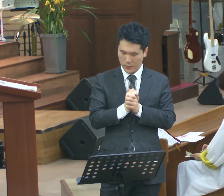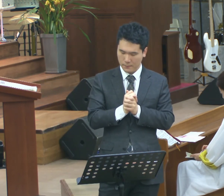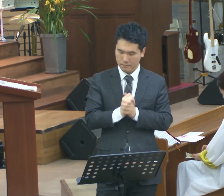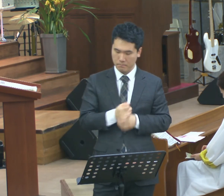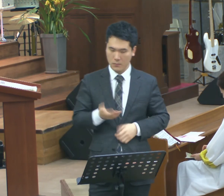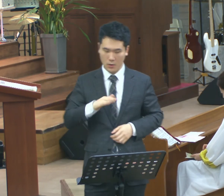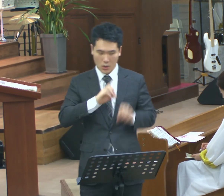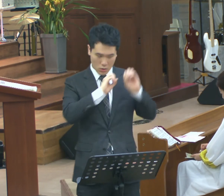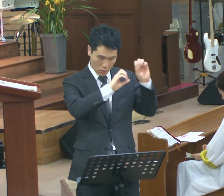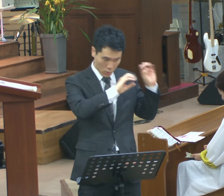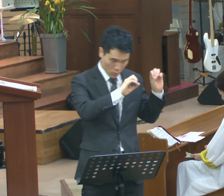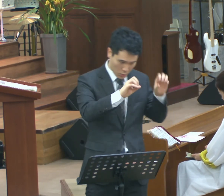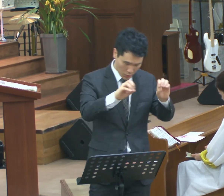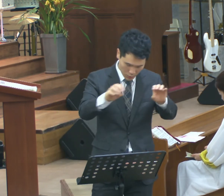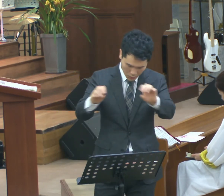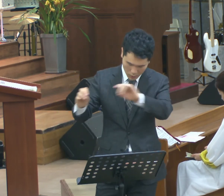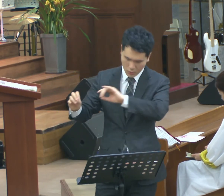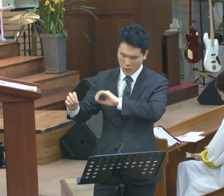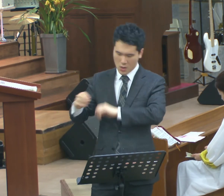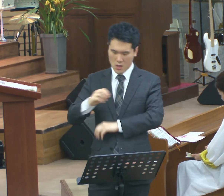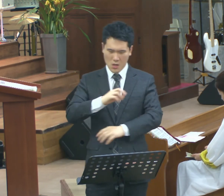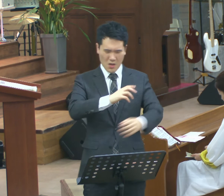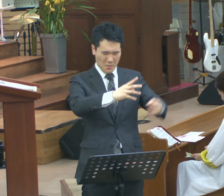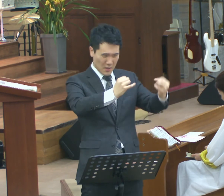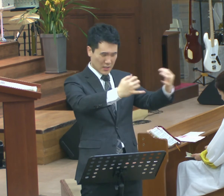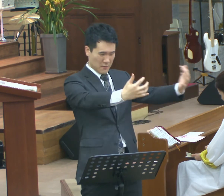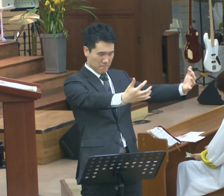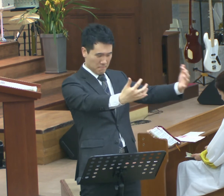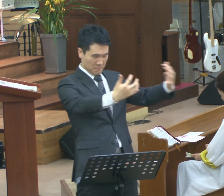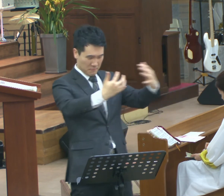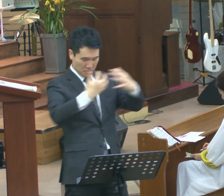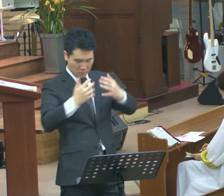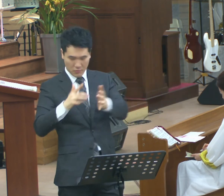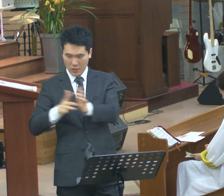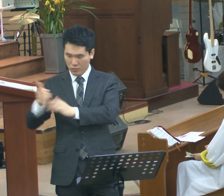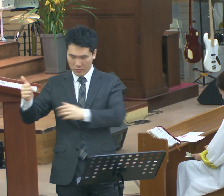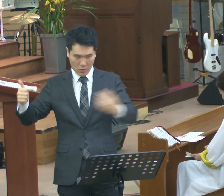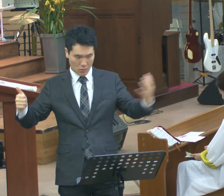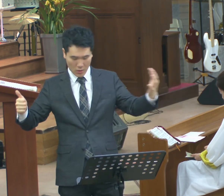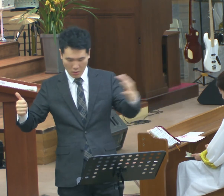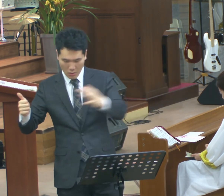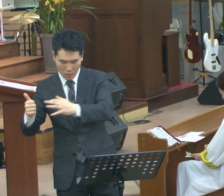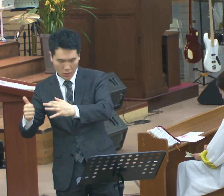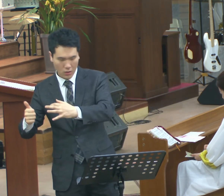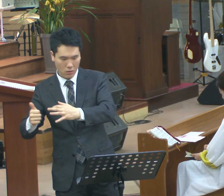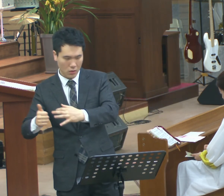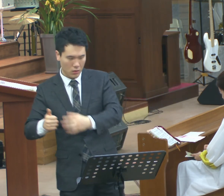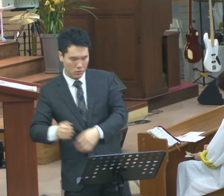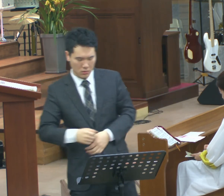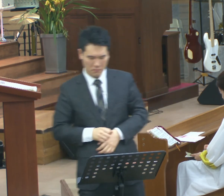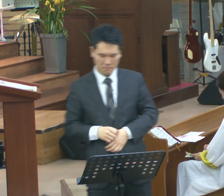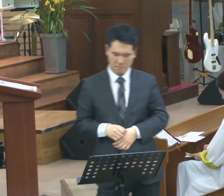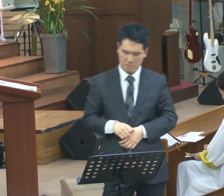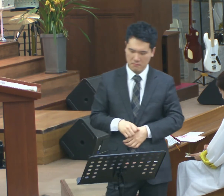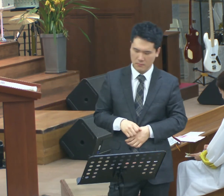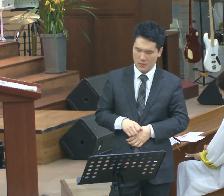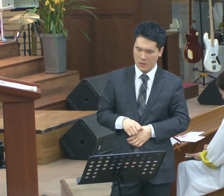주께로 돌아오니까 시기심을 가졌던 제사장과 장로들이 사도들을 위협하죠. 죽이겠다고 하는 거예요. 가만히